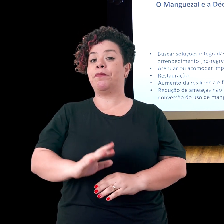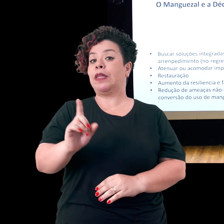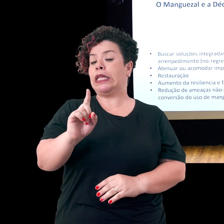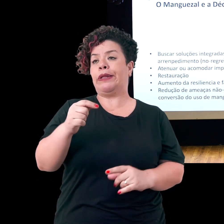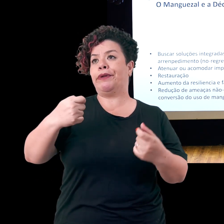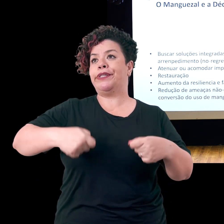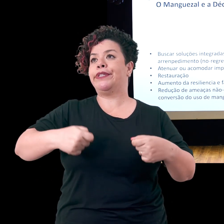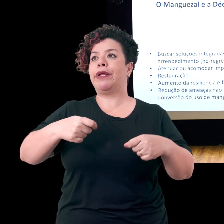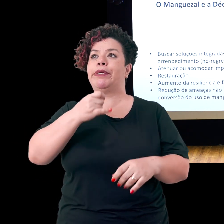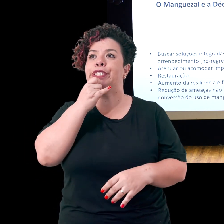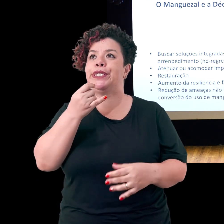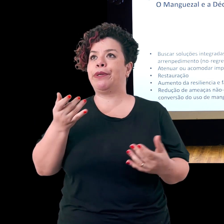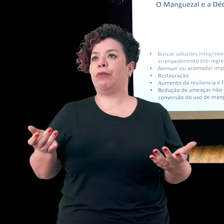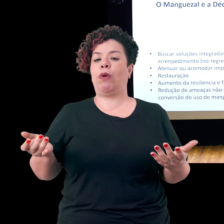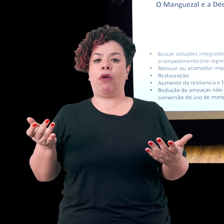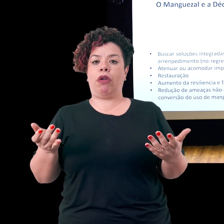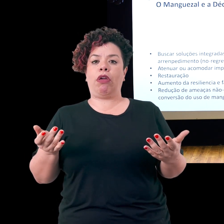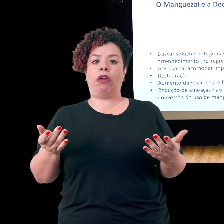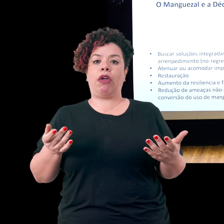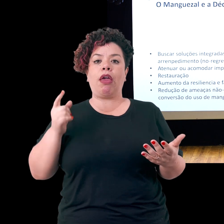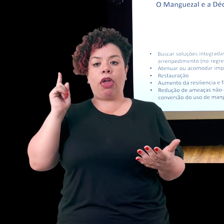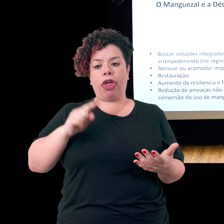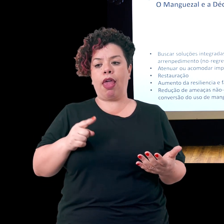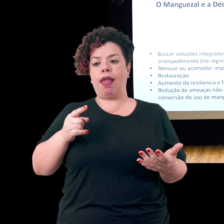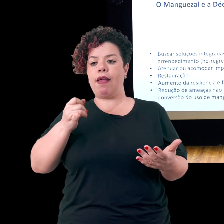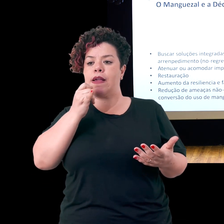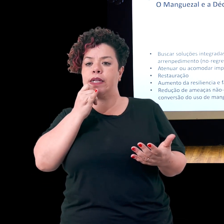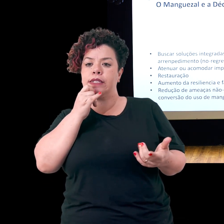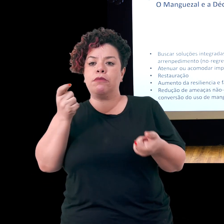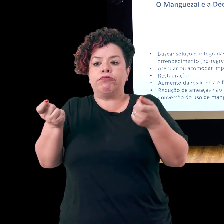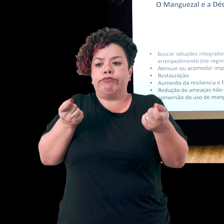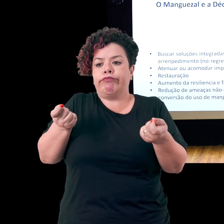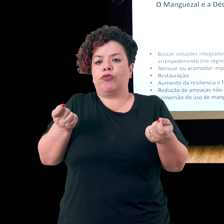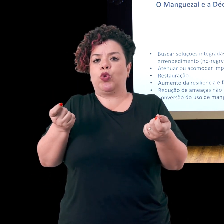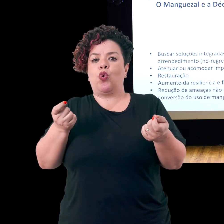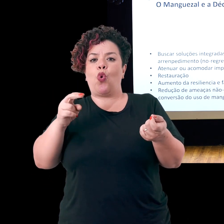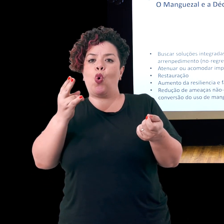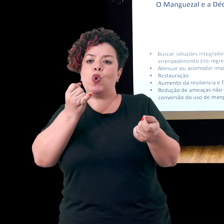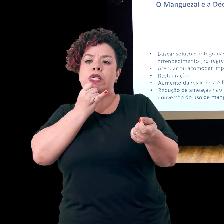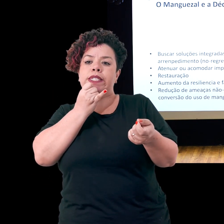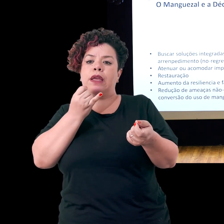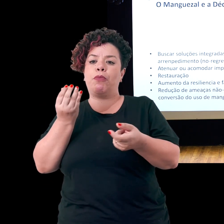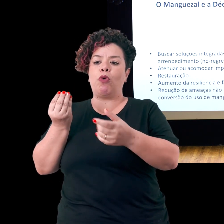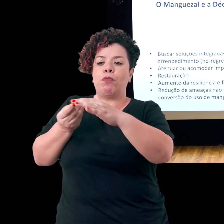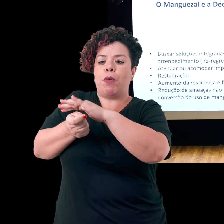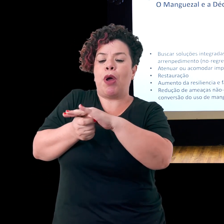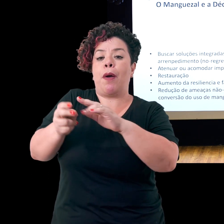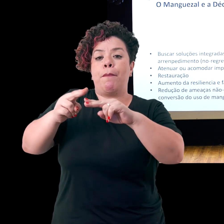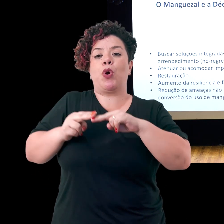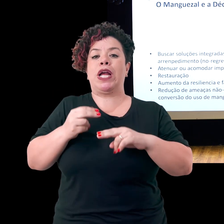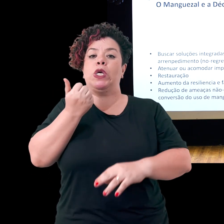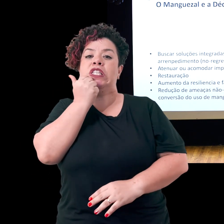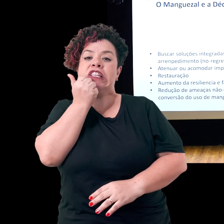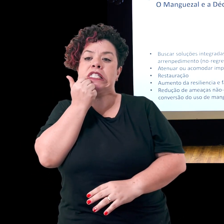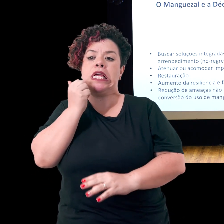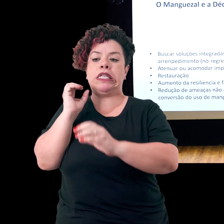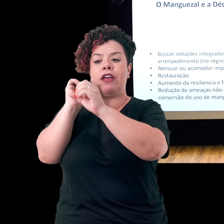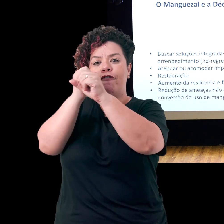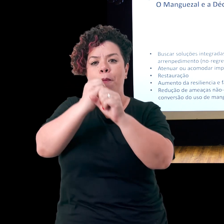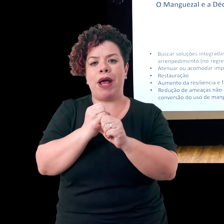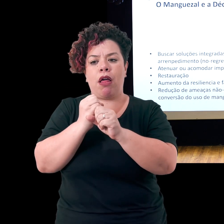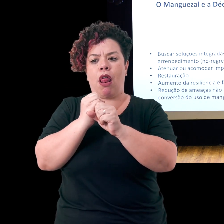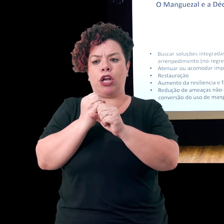Que não necessariamente é ponderada ou é alimentada por informações biológicas ou de ciências